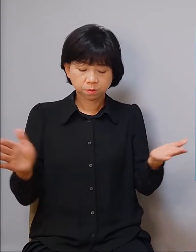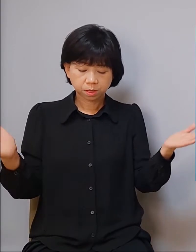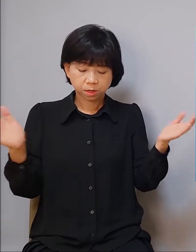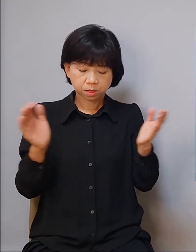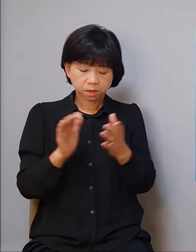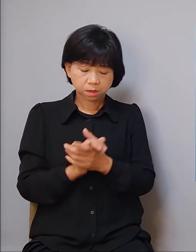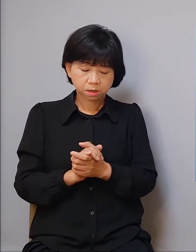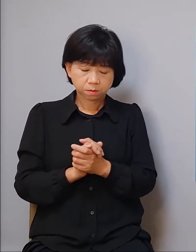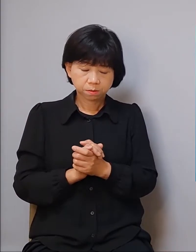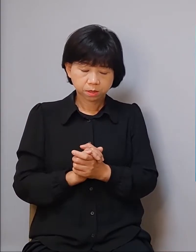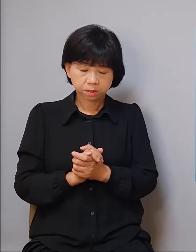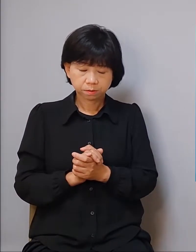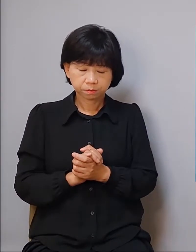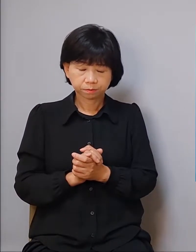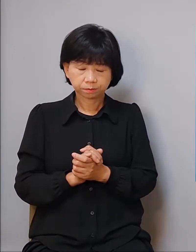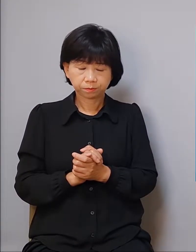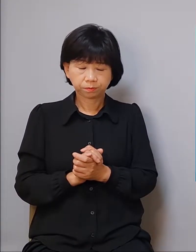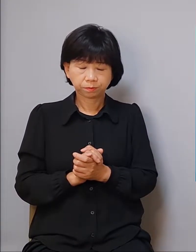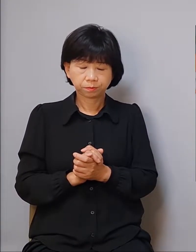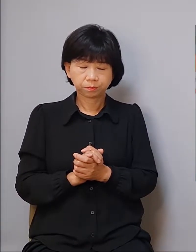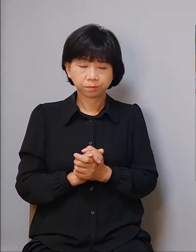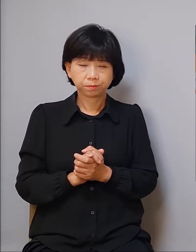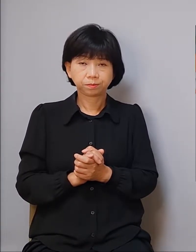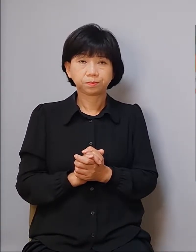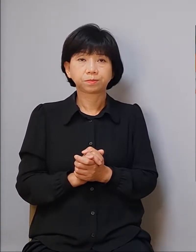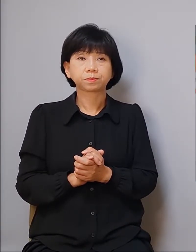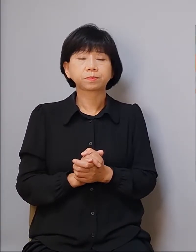것을 믿사옵나이다. 아멘.